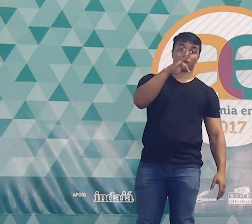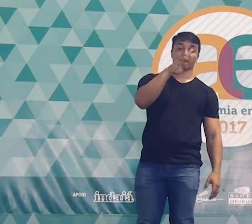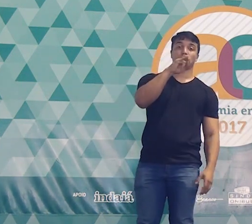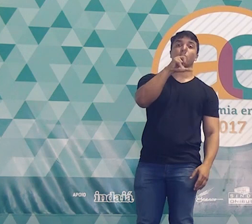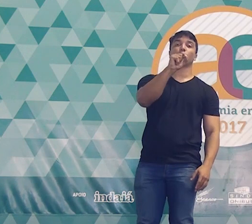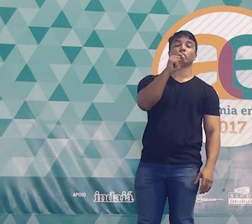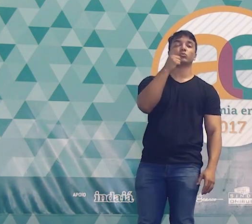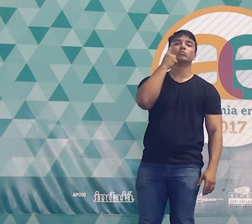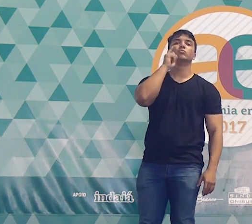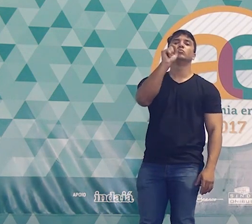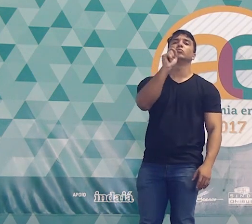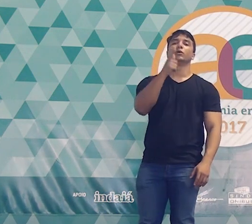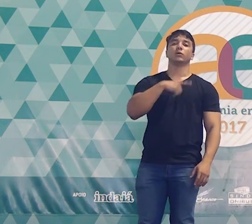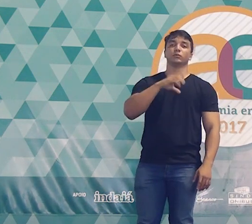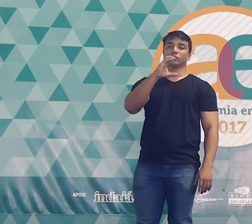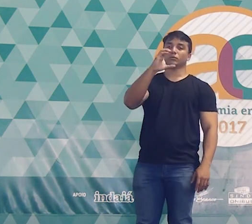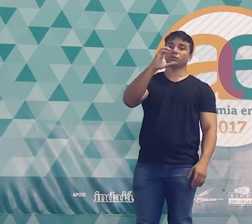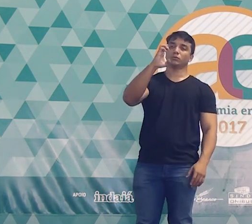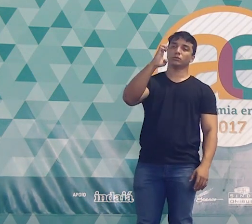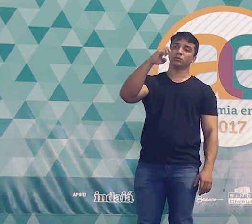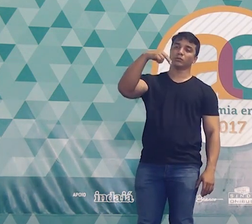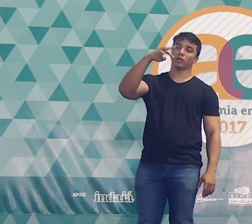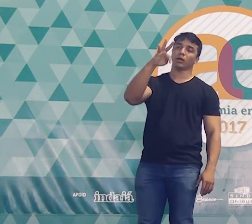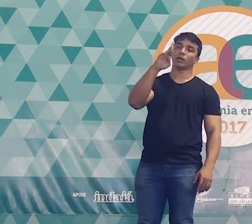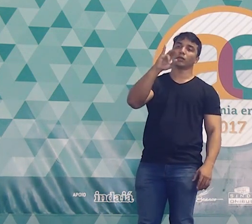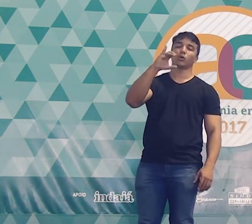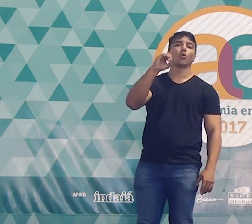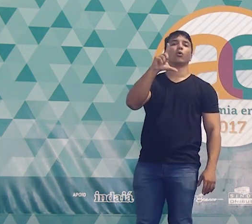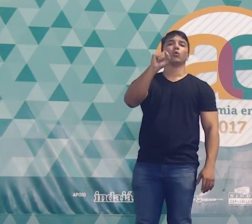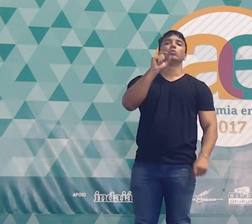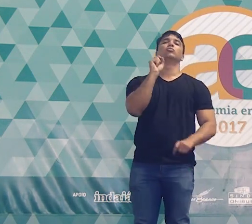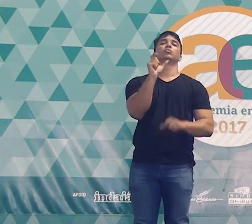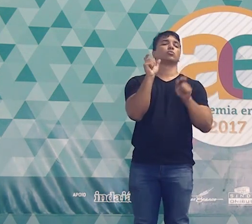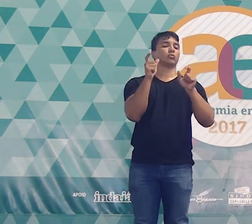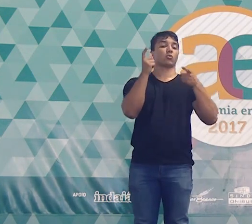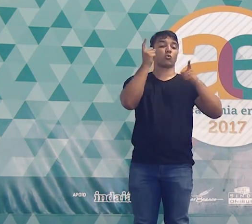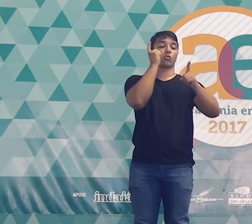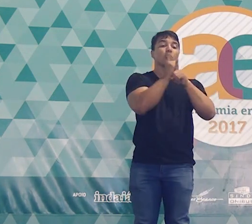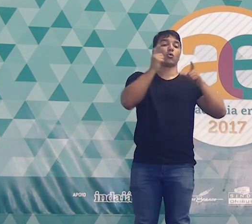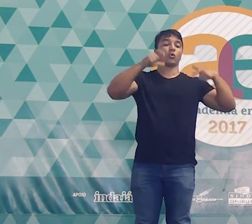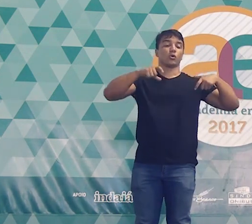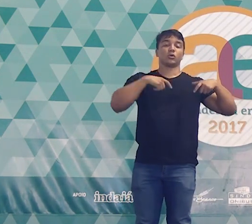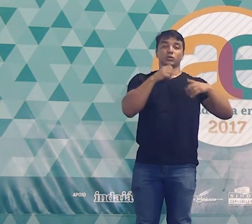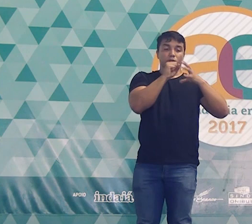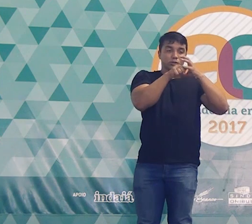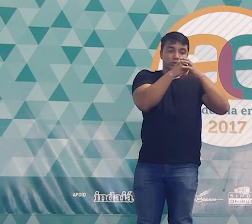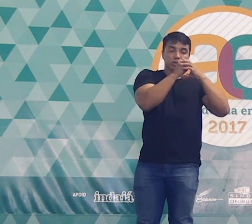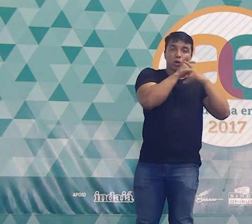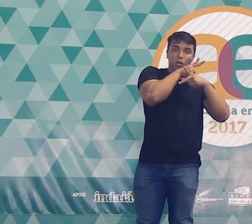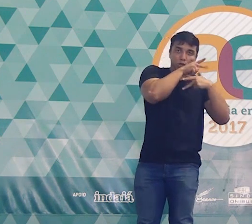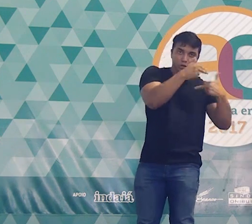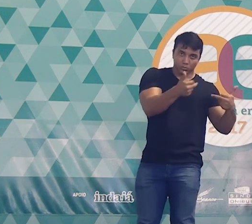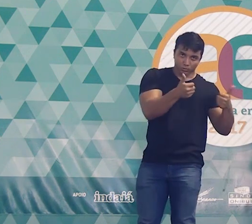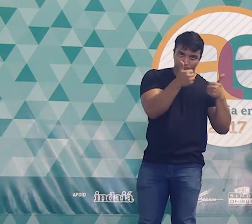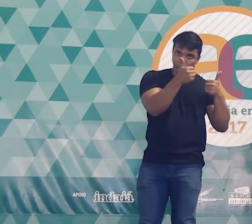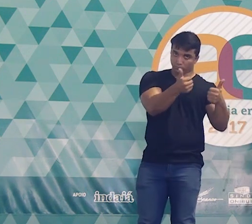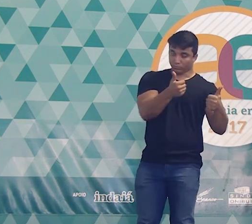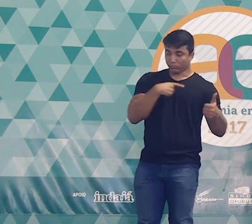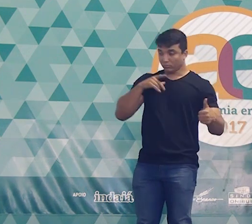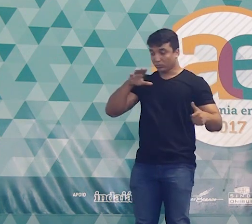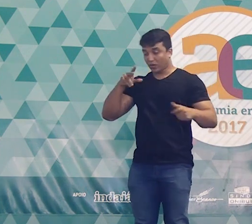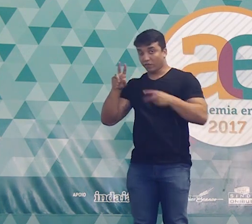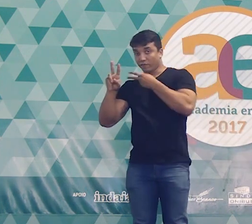cair na sua prova, perguntando onde encontramos centríolo, geralmente você vai falar a célula animal. Célula vegetal,